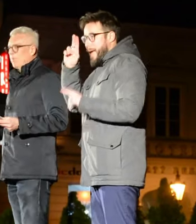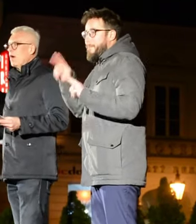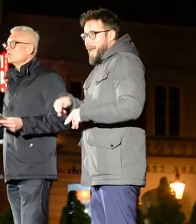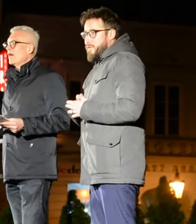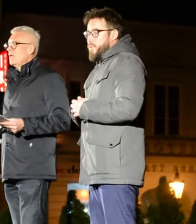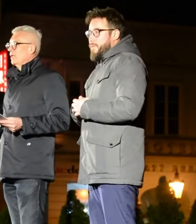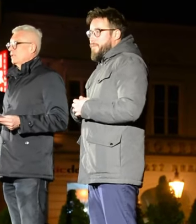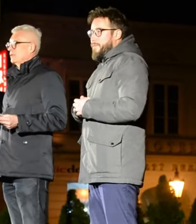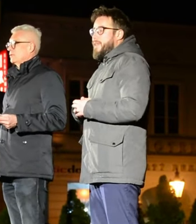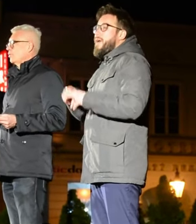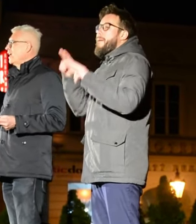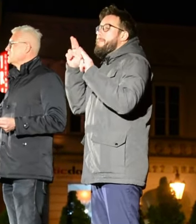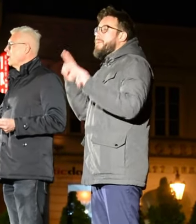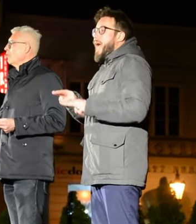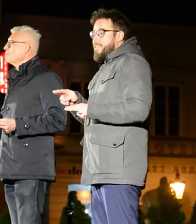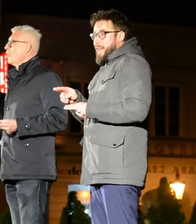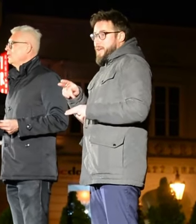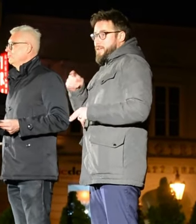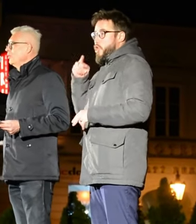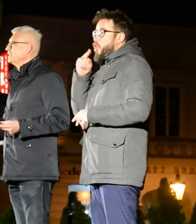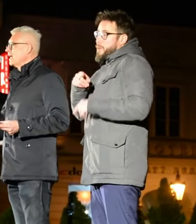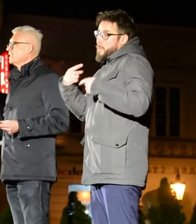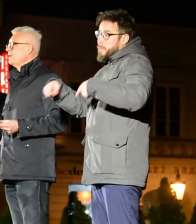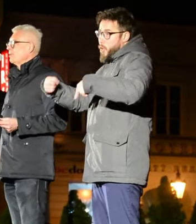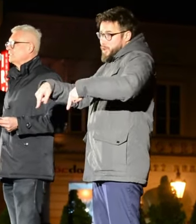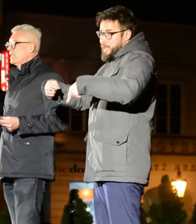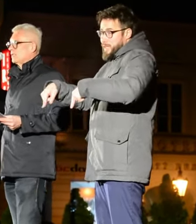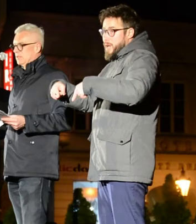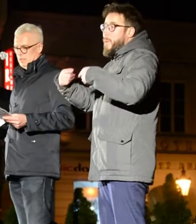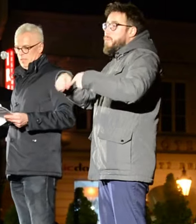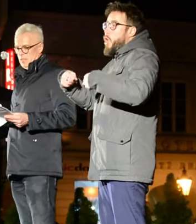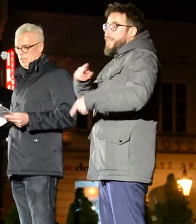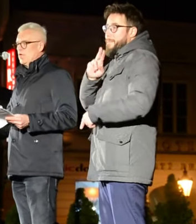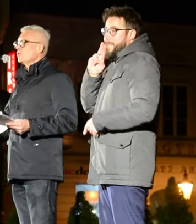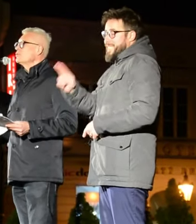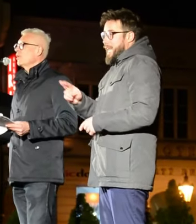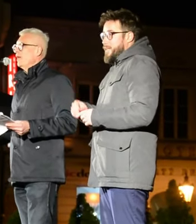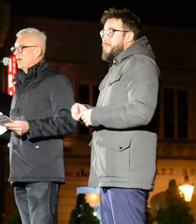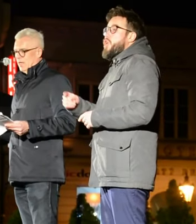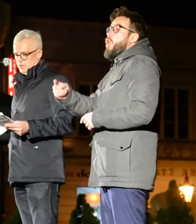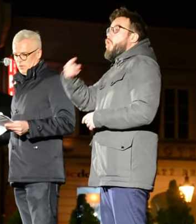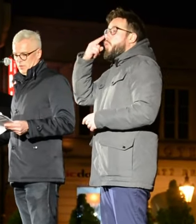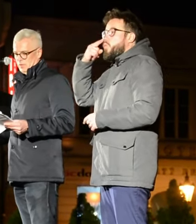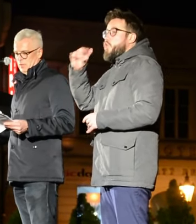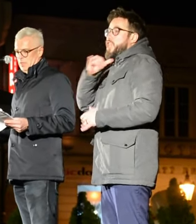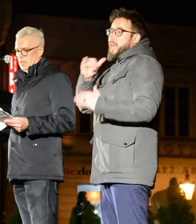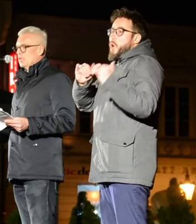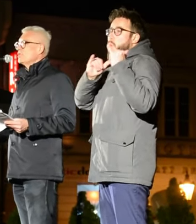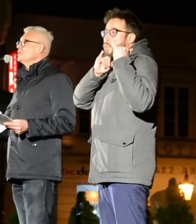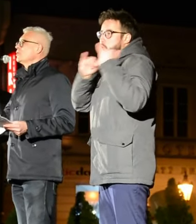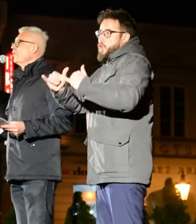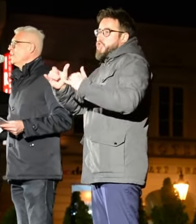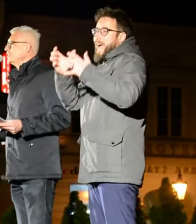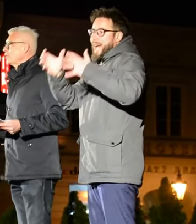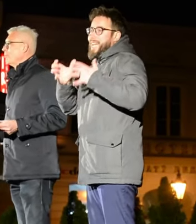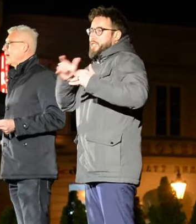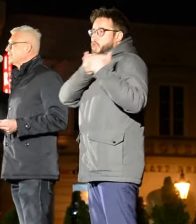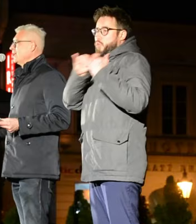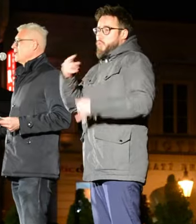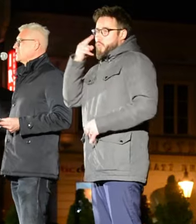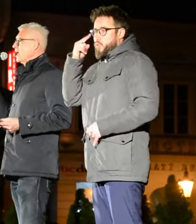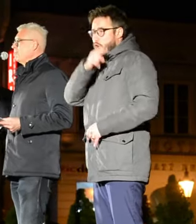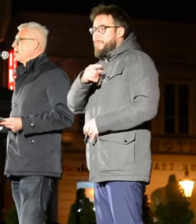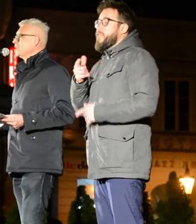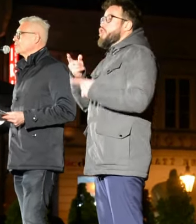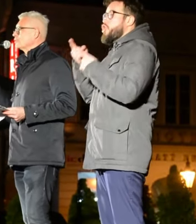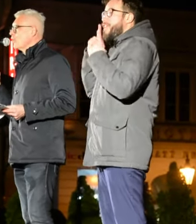Tá pravda je, ktorej sa on bojí. Bojí sa k nej priznať, že Rusko je agresor, že Slovensko patrí